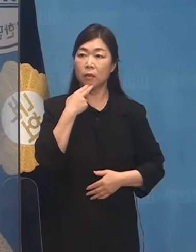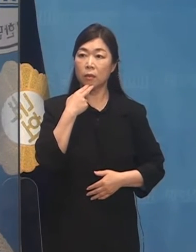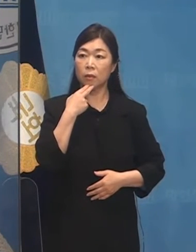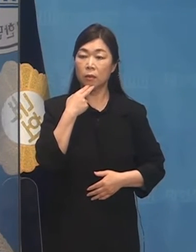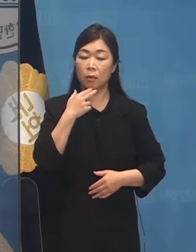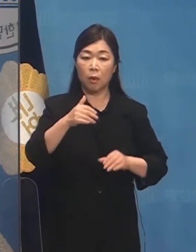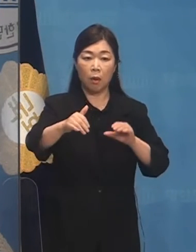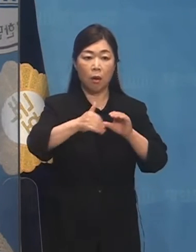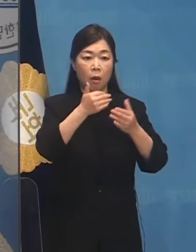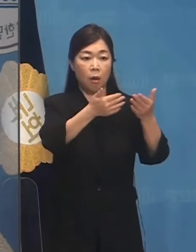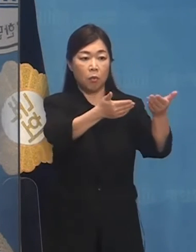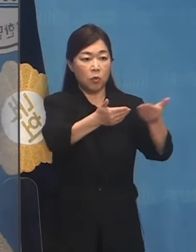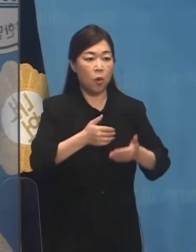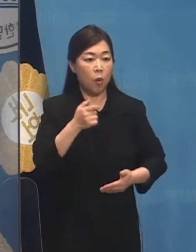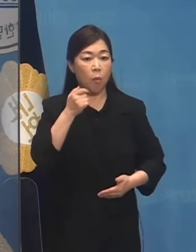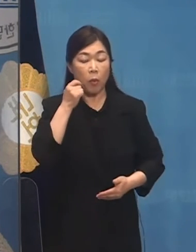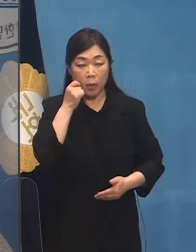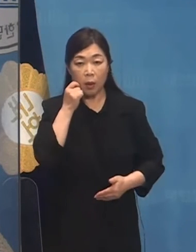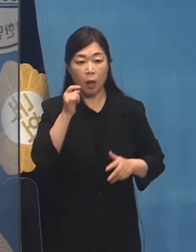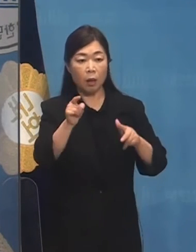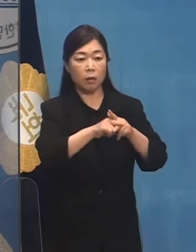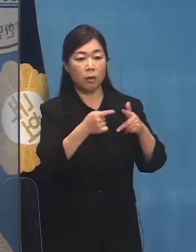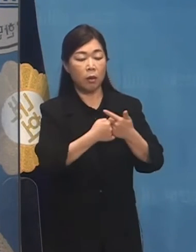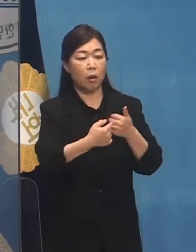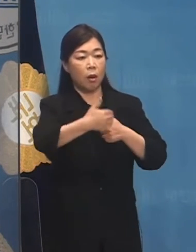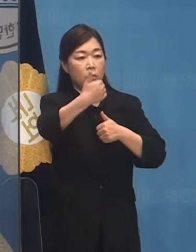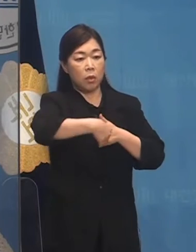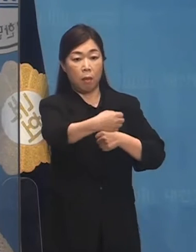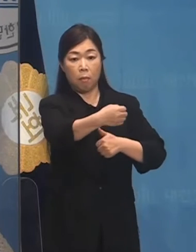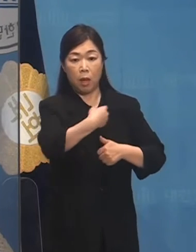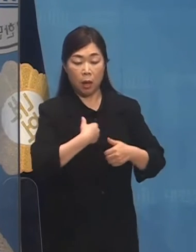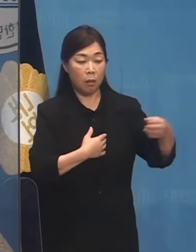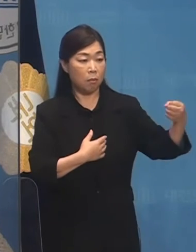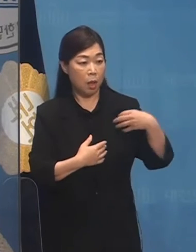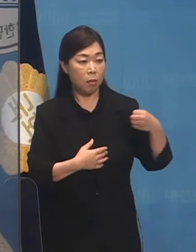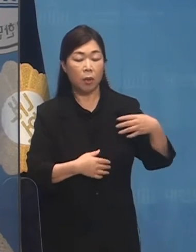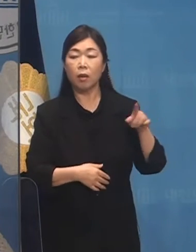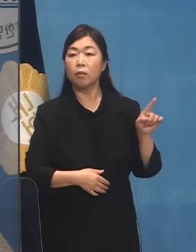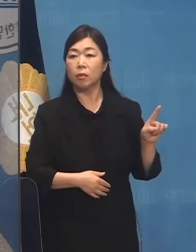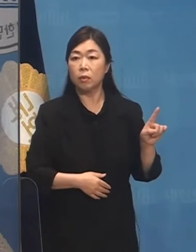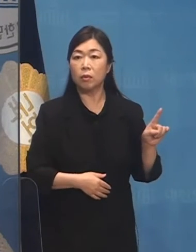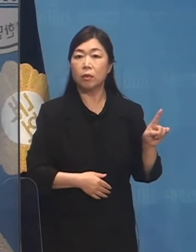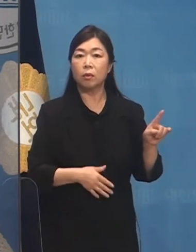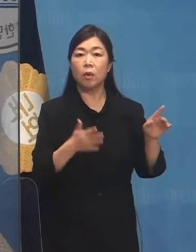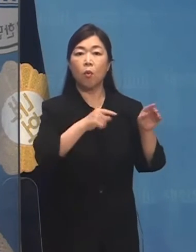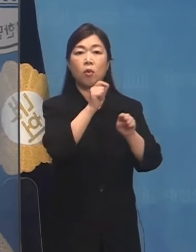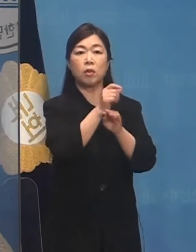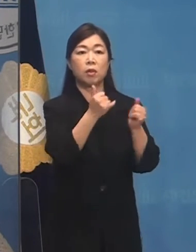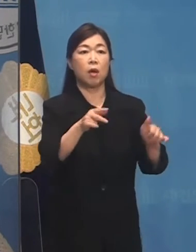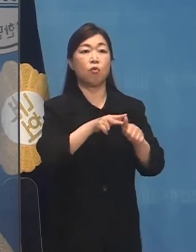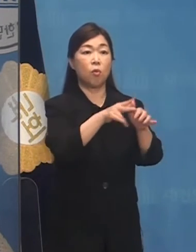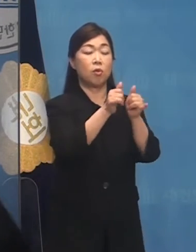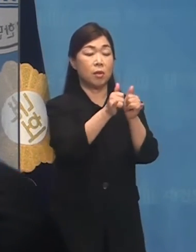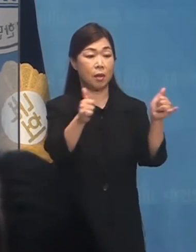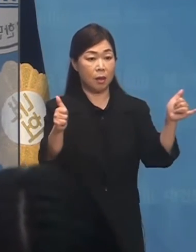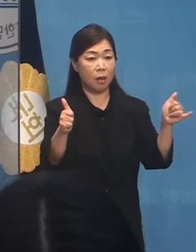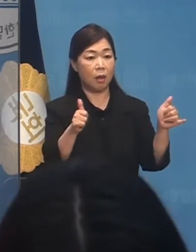보내줄 수 없다, 양해해 주기 바란다, 이렇게 대답하는 게 어떻게 공직 후보자로서